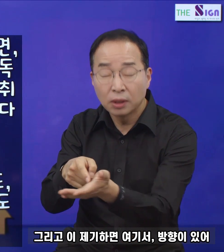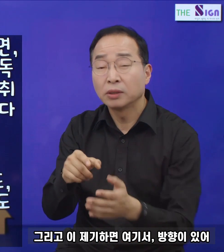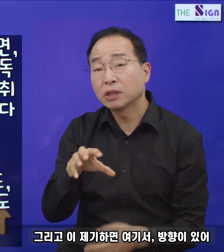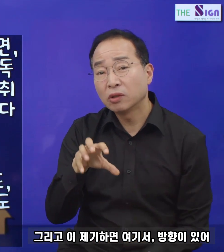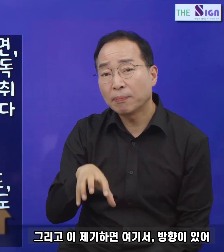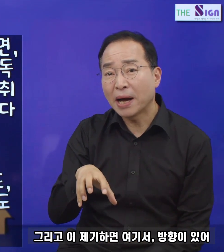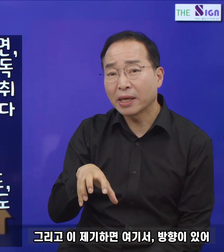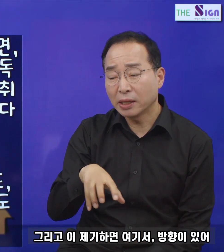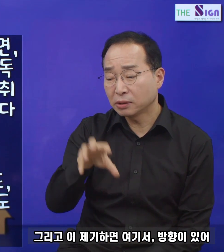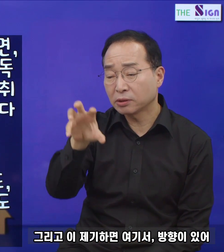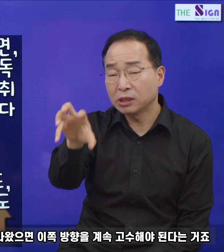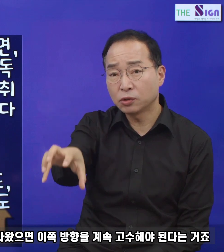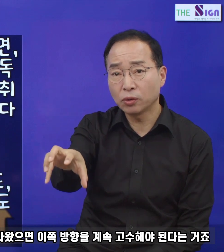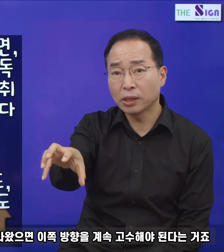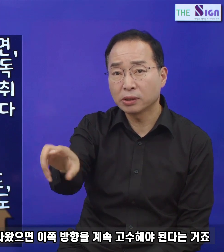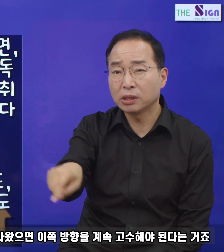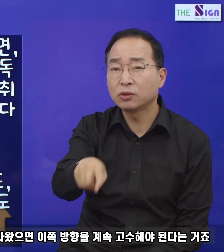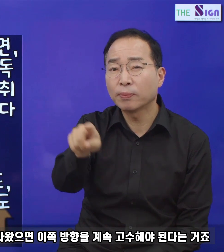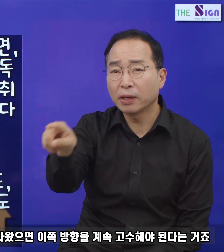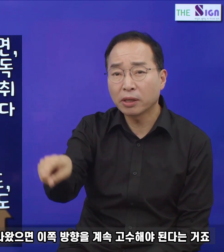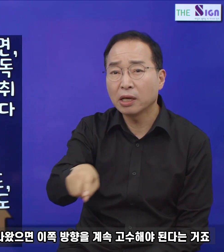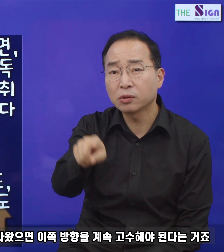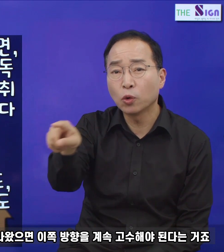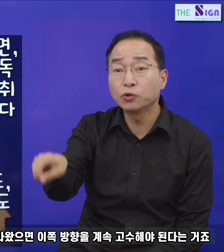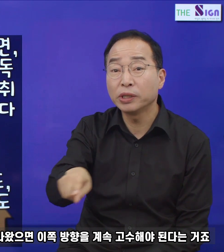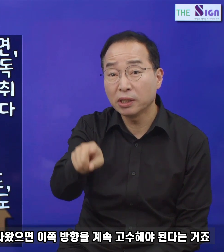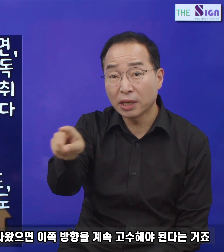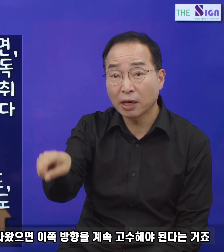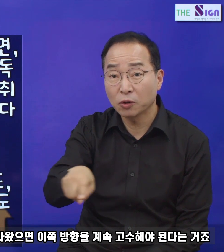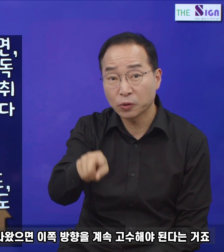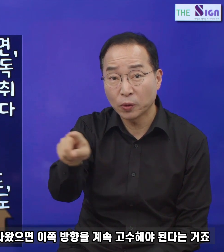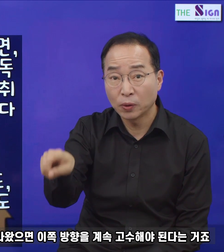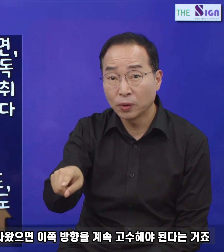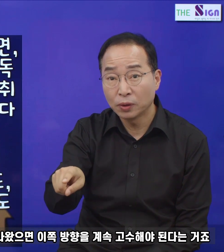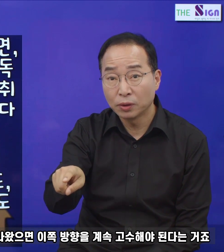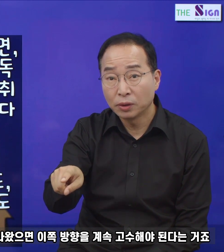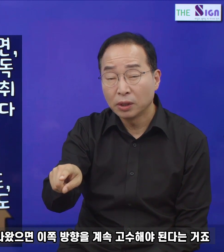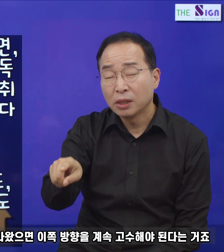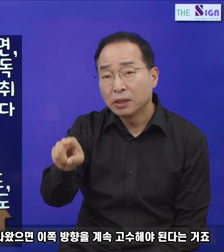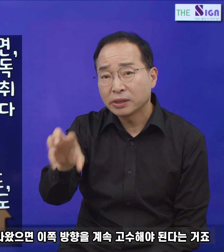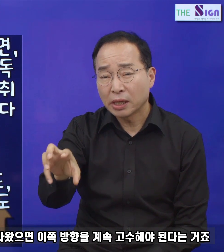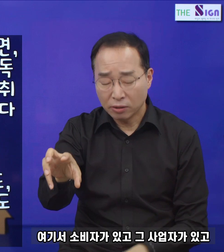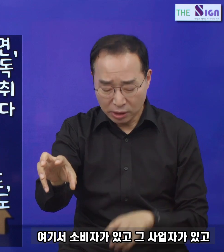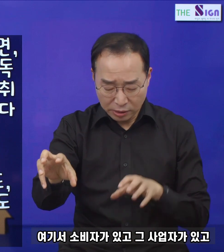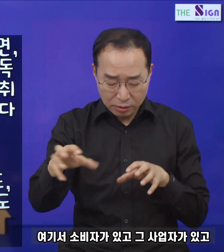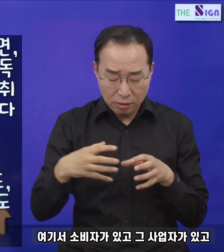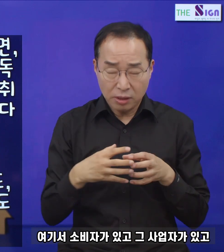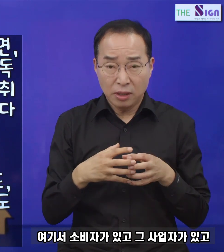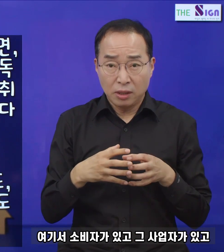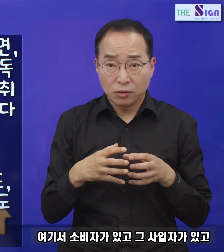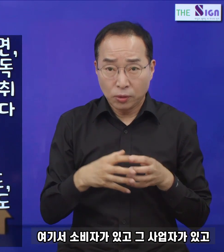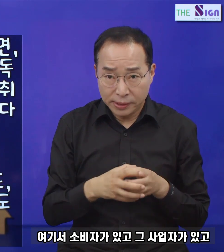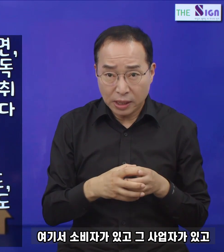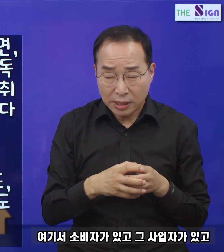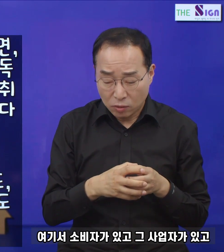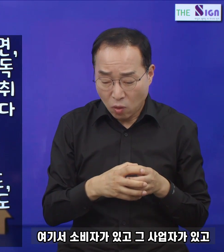자, 우리가 방향이 있어. 이쪽 나왔으니까 이쪽 방향을 계속 고수해야 된다는 거죠. 자, 여기서 소비자가